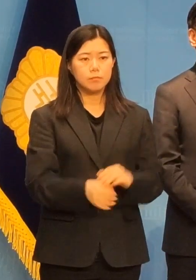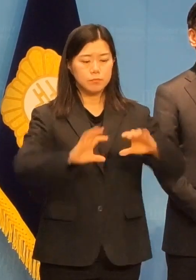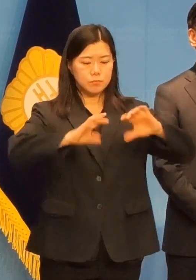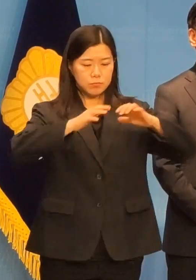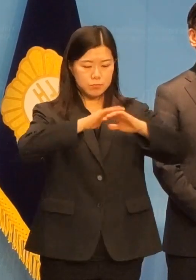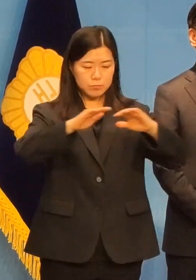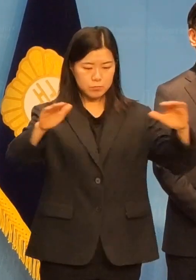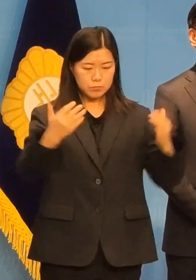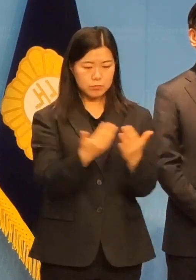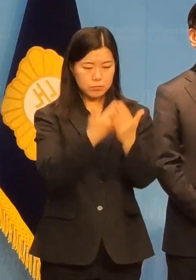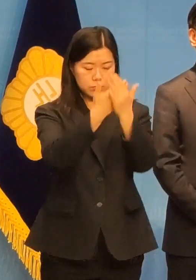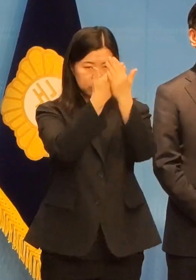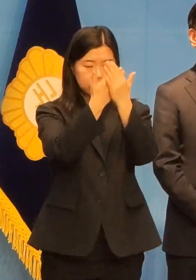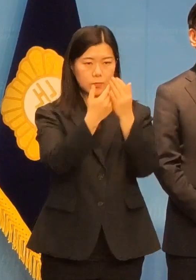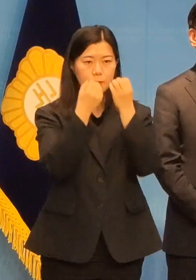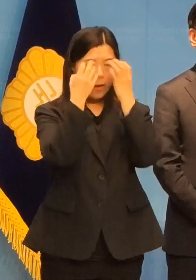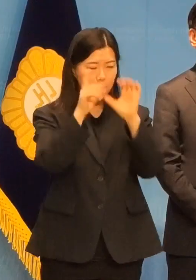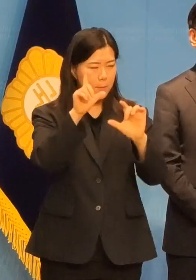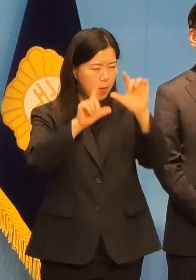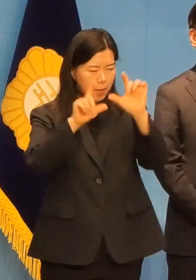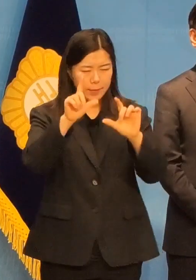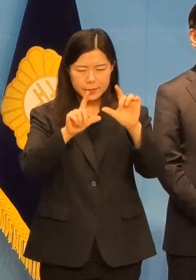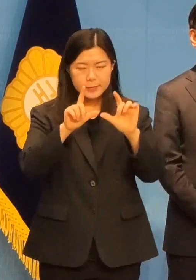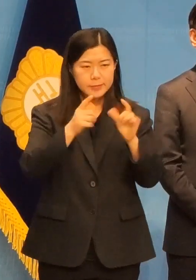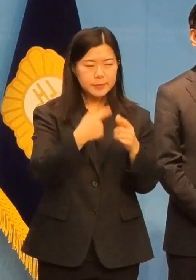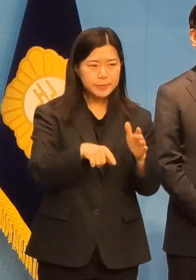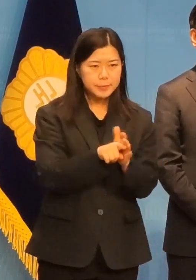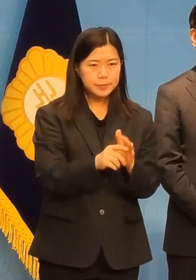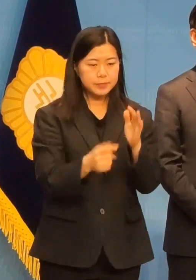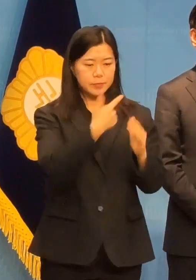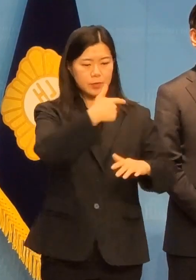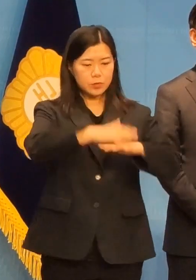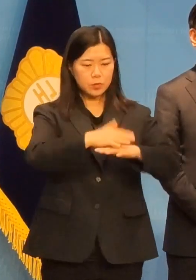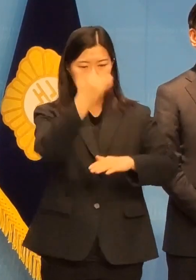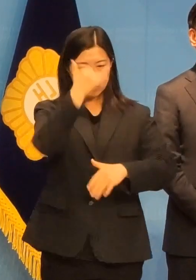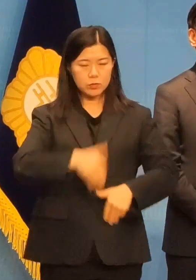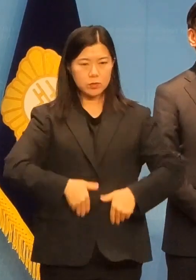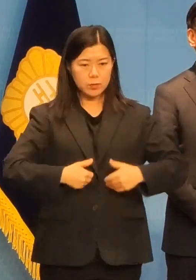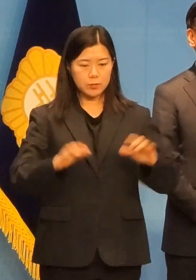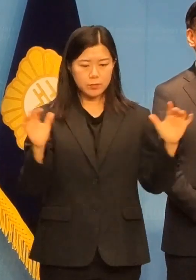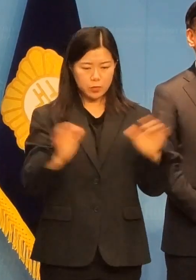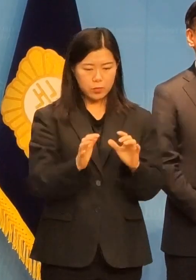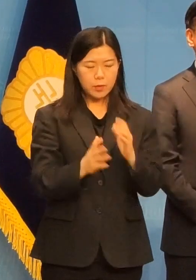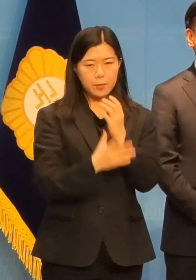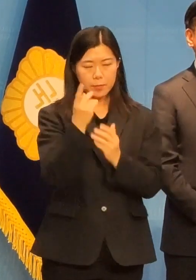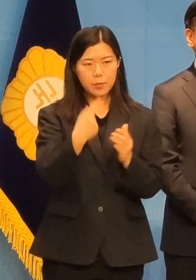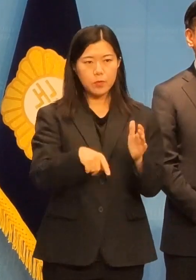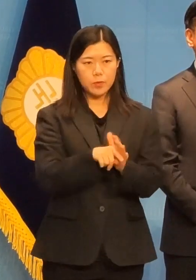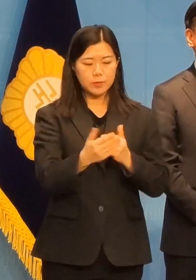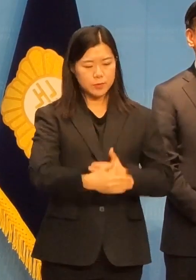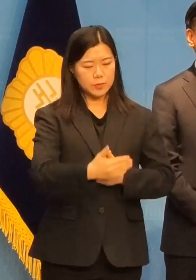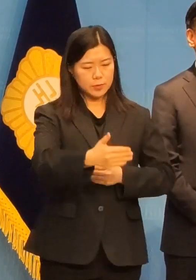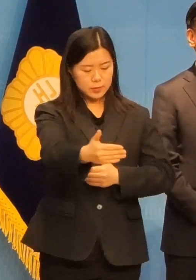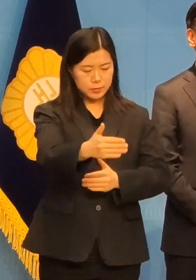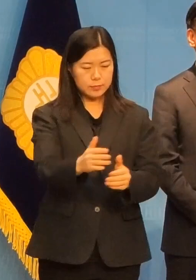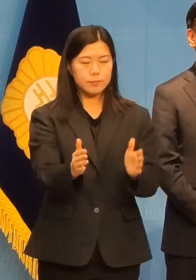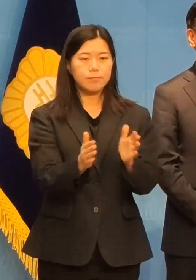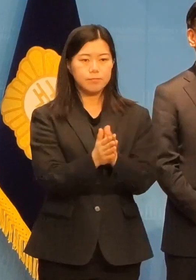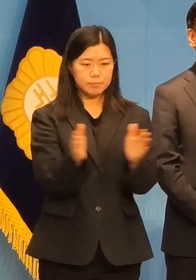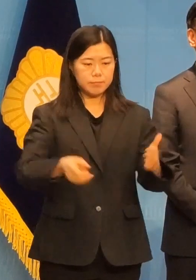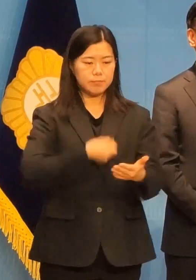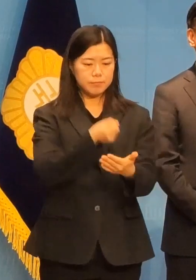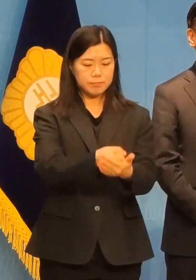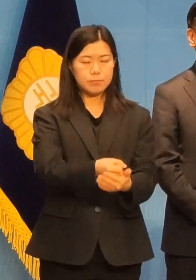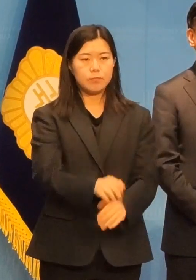균형 성장의 새로운 모델을 만들기 위한 대전 충남 통합을 위한 절차를 본격적으로 시작하기로